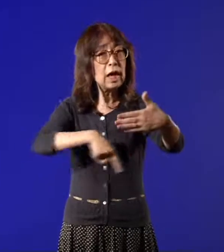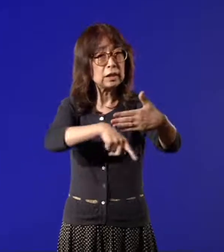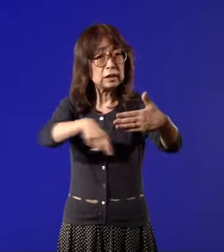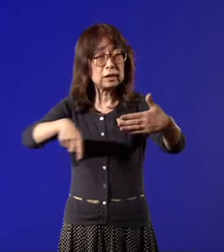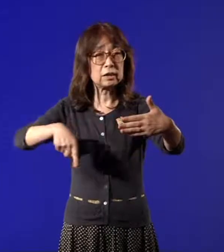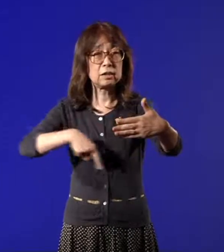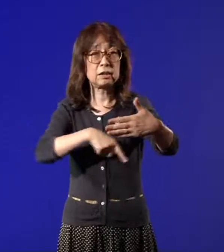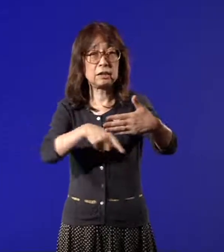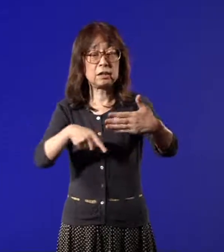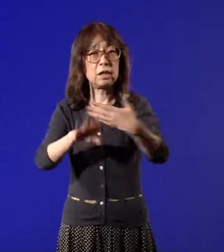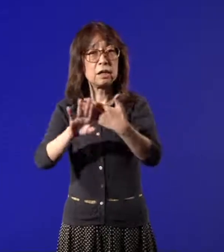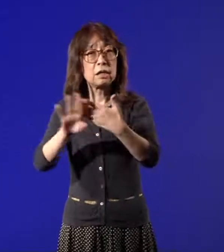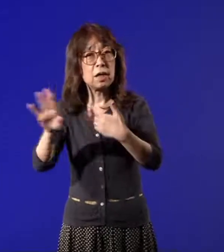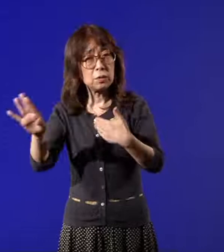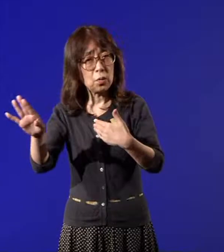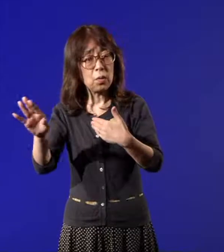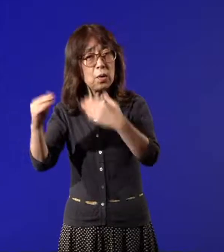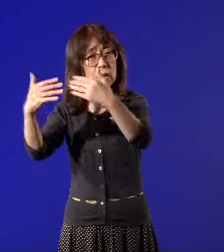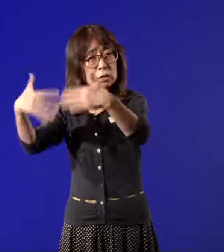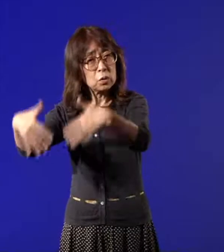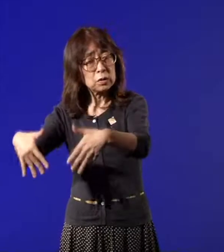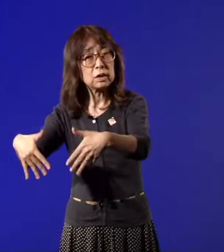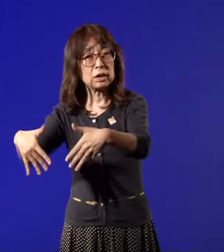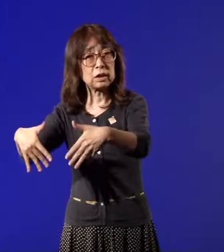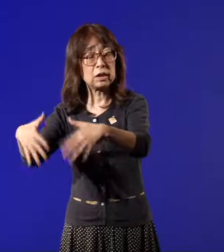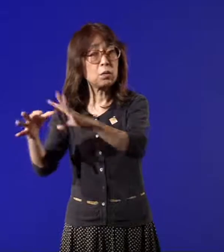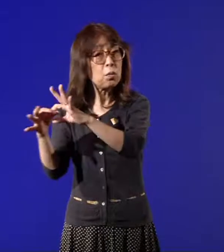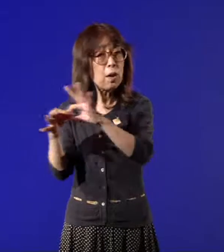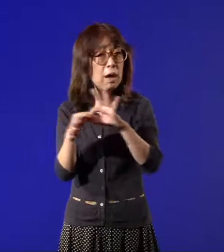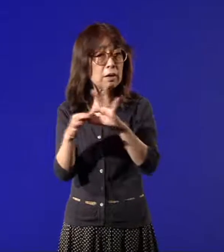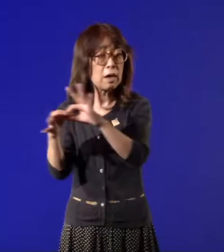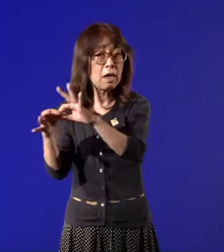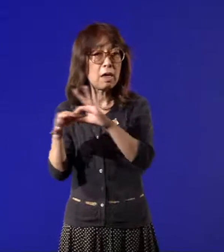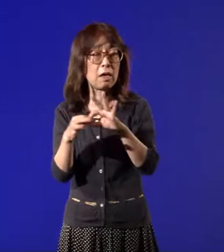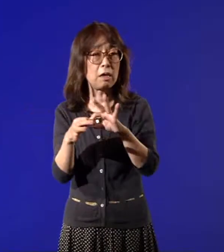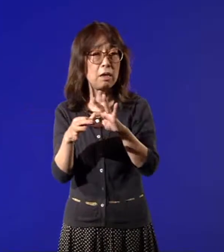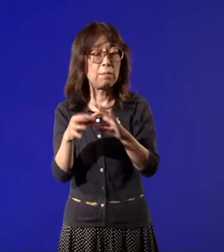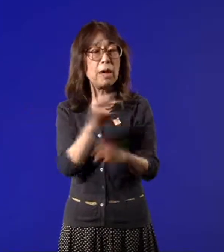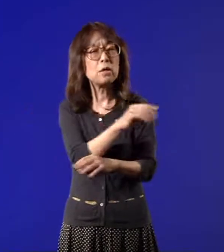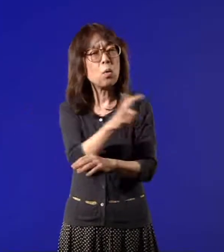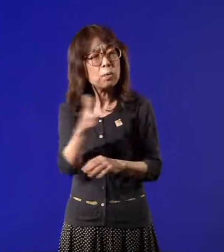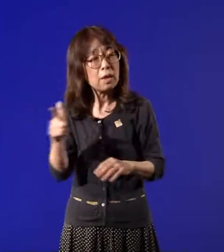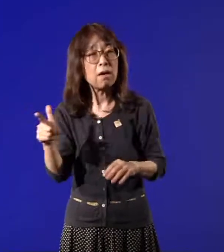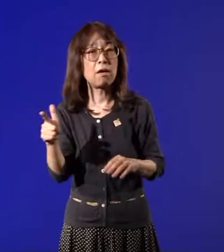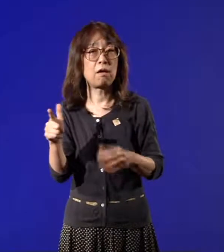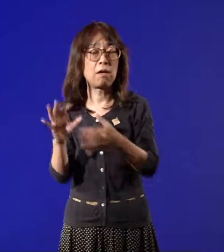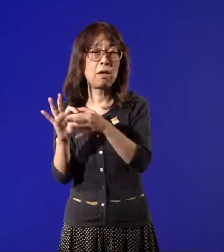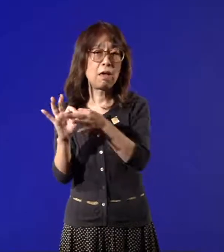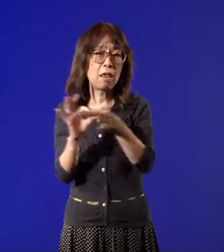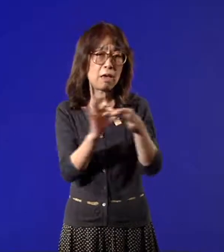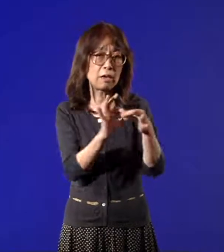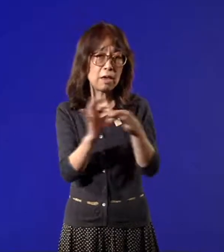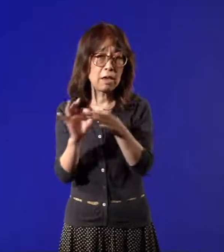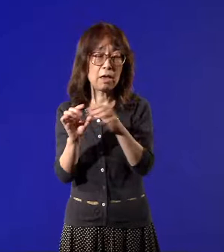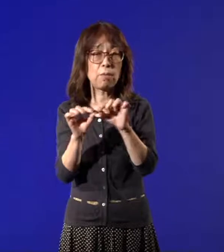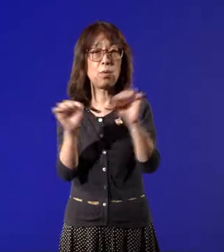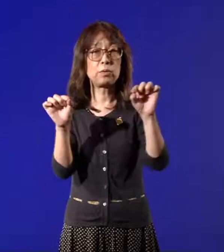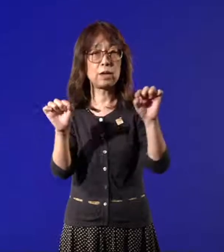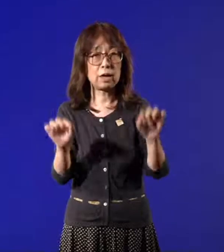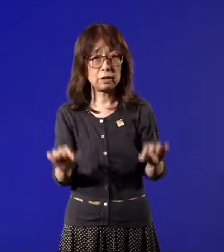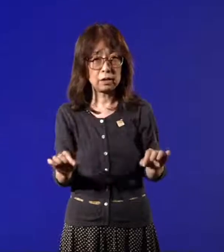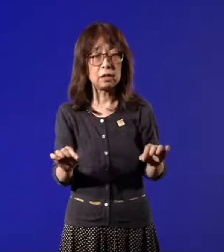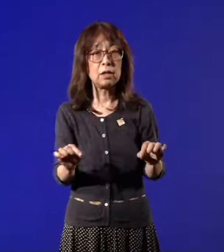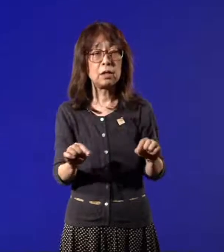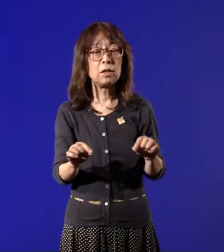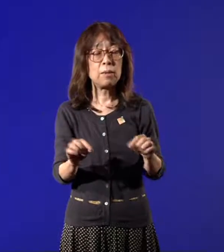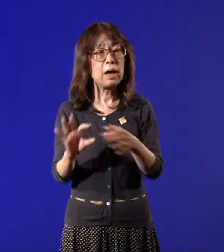それから他の組織との関係を含めていろんなやっぱり連携の問題不